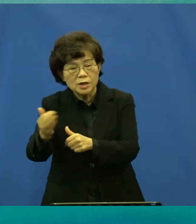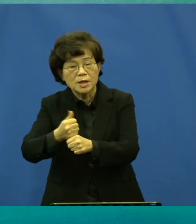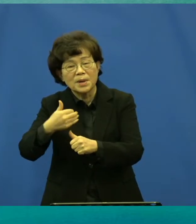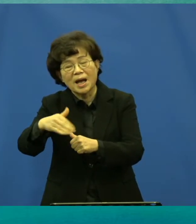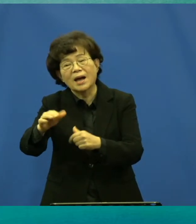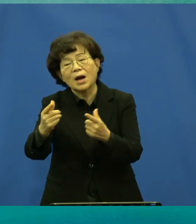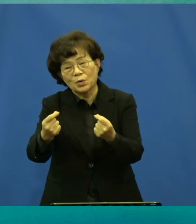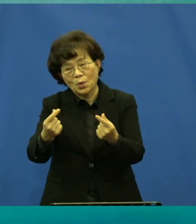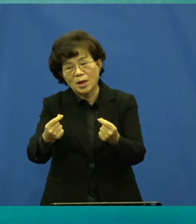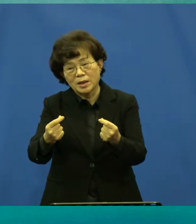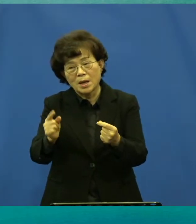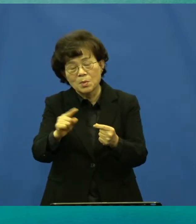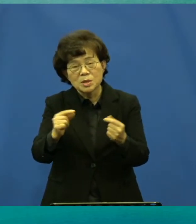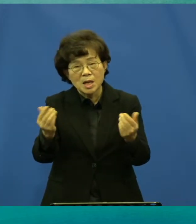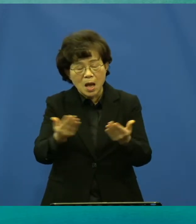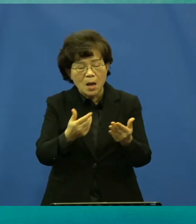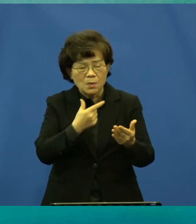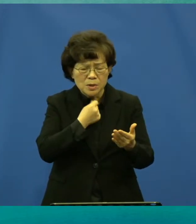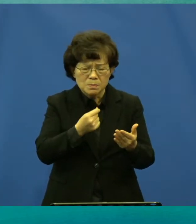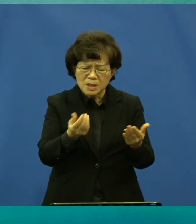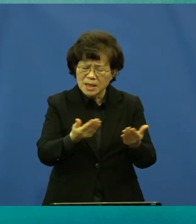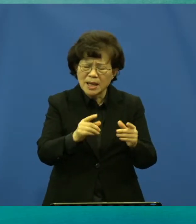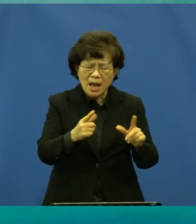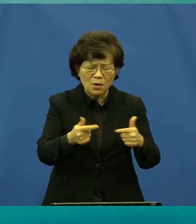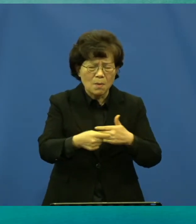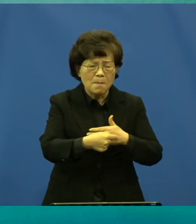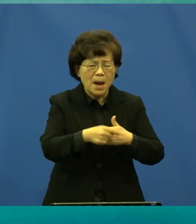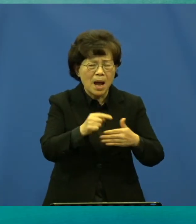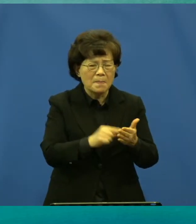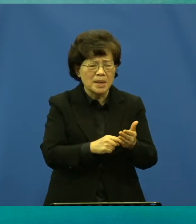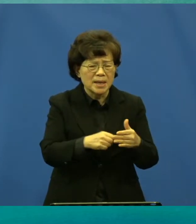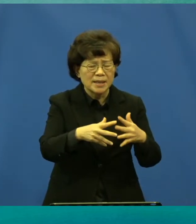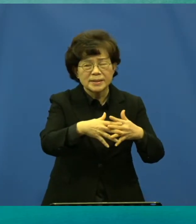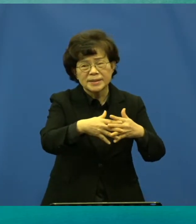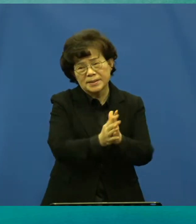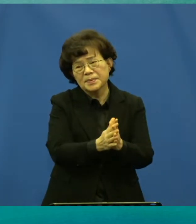더 이상 무엇을 하고 싶은 분위기가 아닙니다. 마음이 떠나버렸어요.